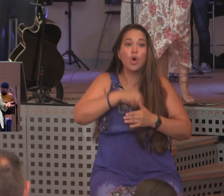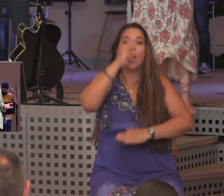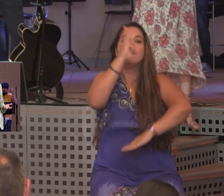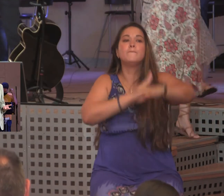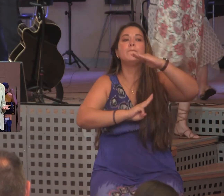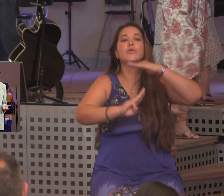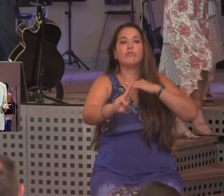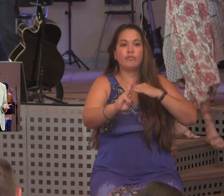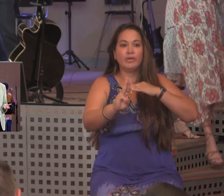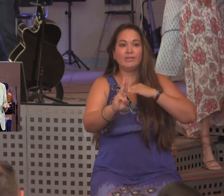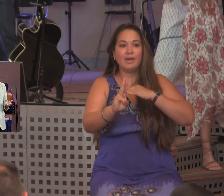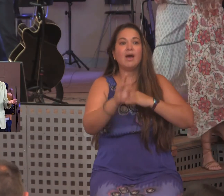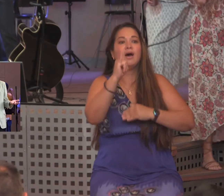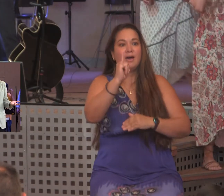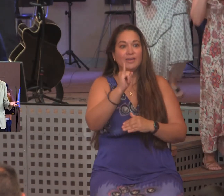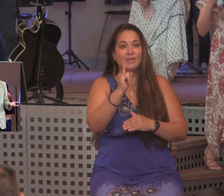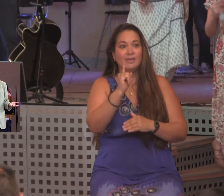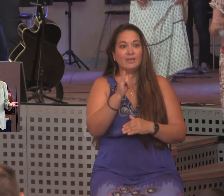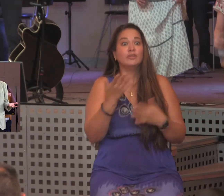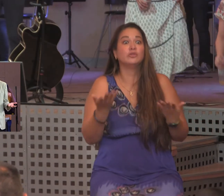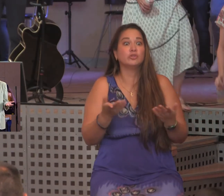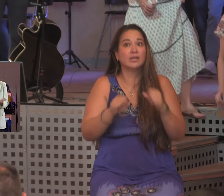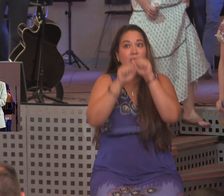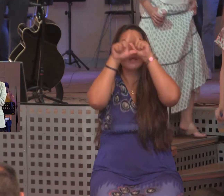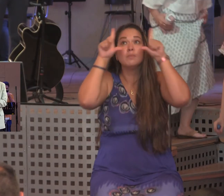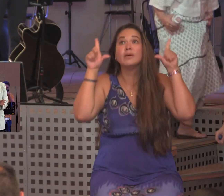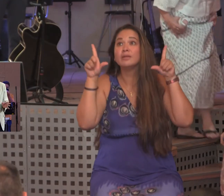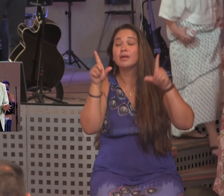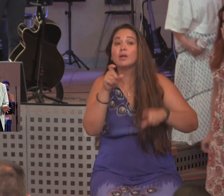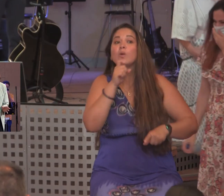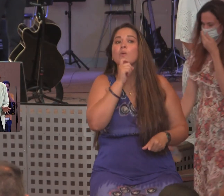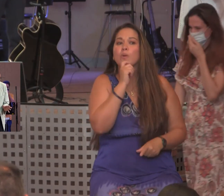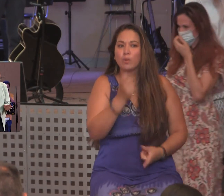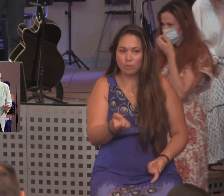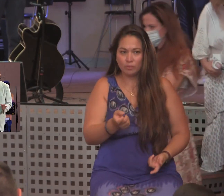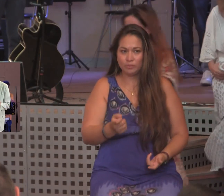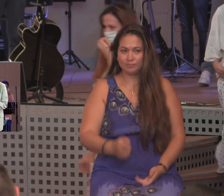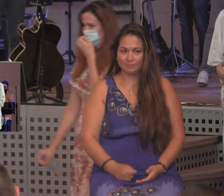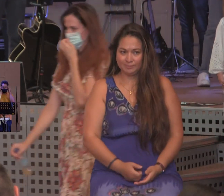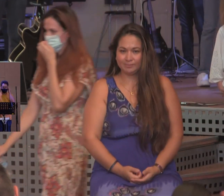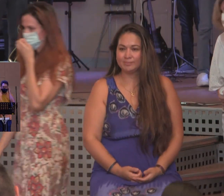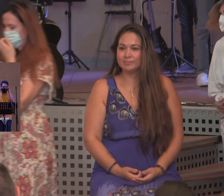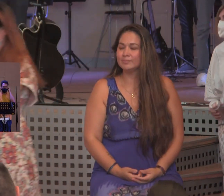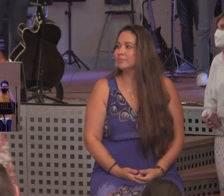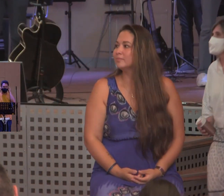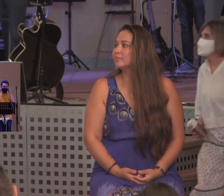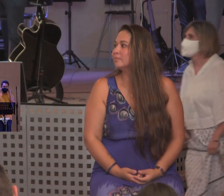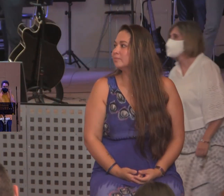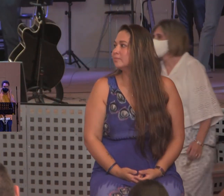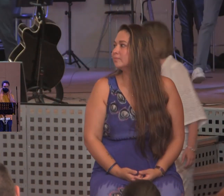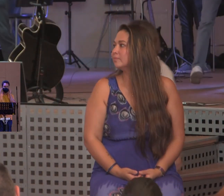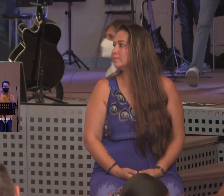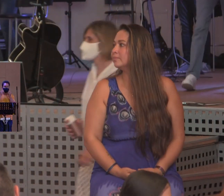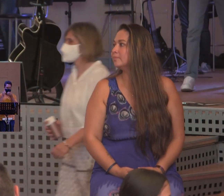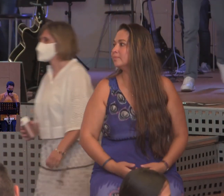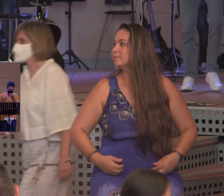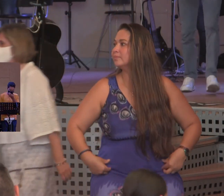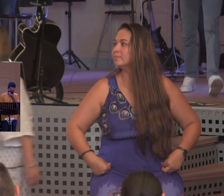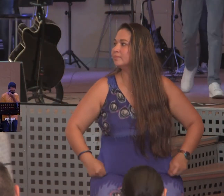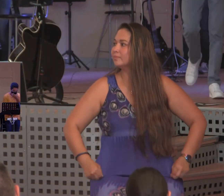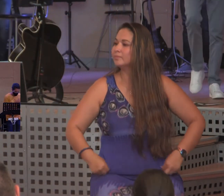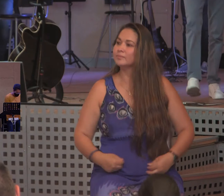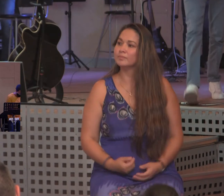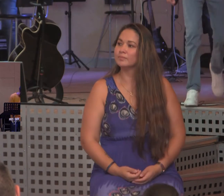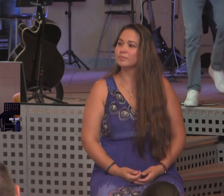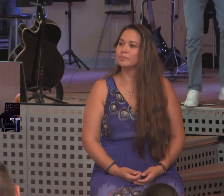El título es interesante, ¿a que sí? Lo único que no voy a hablar nada de eso, pero es un título, el título está muy bien,